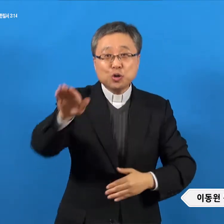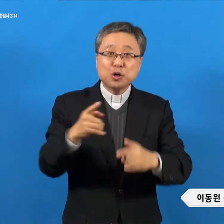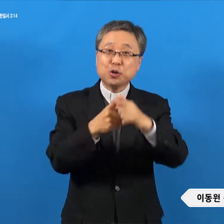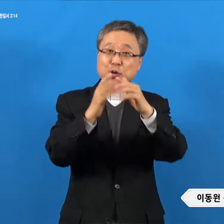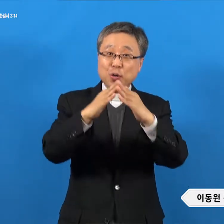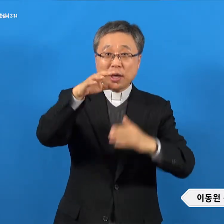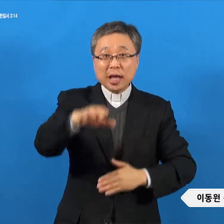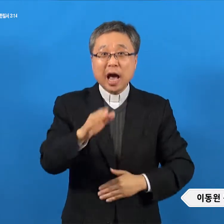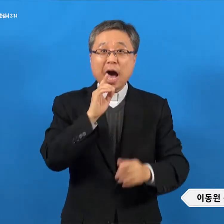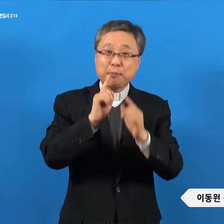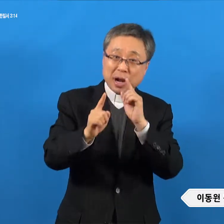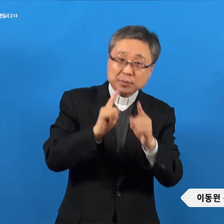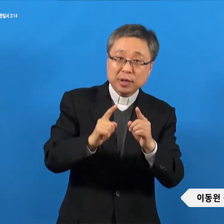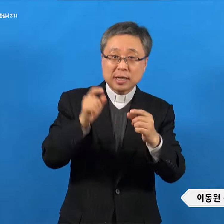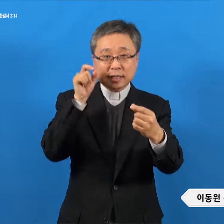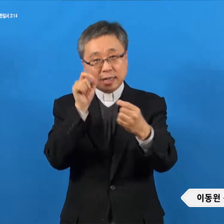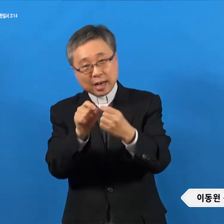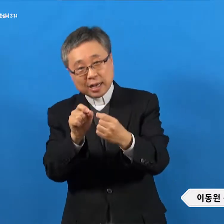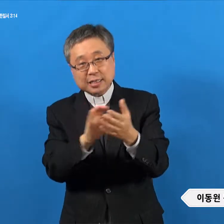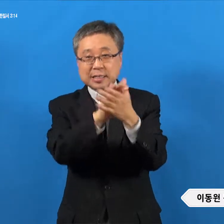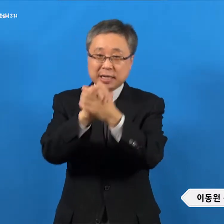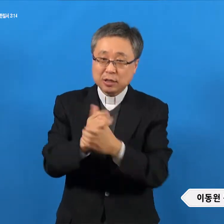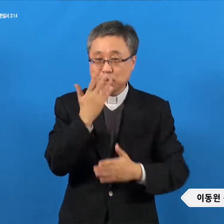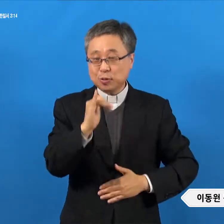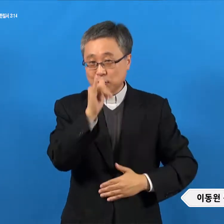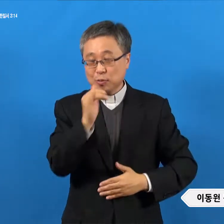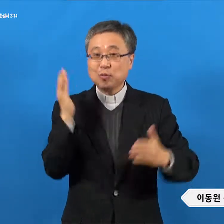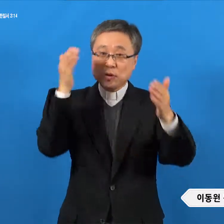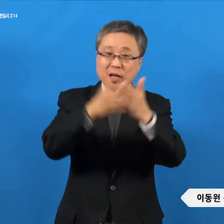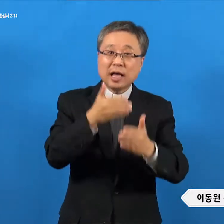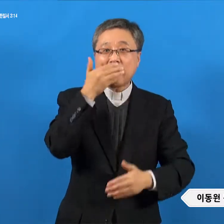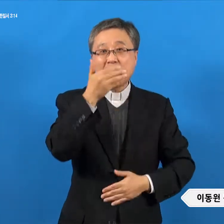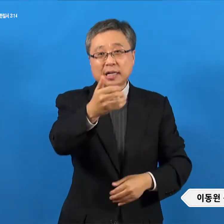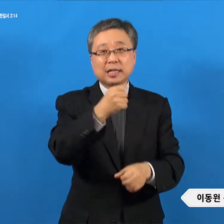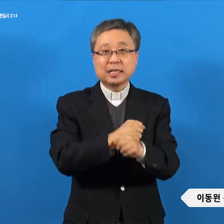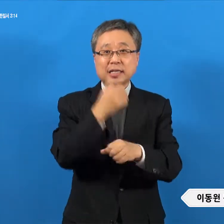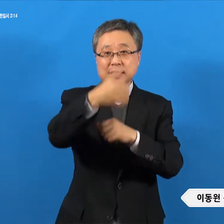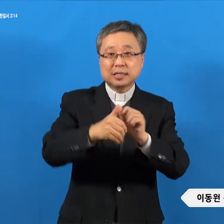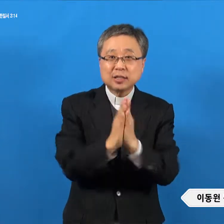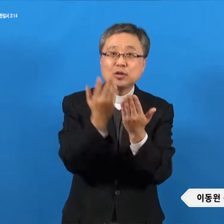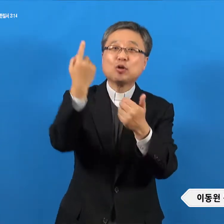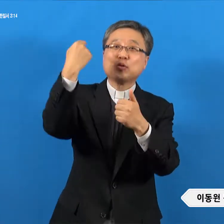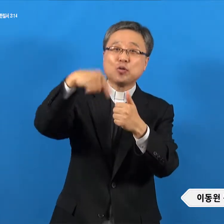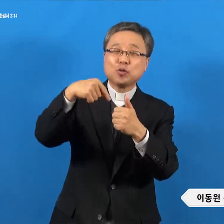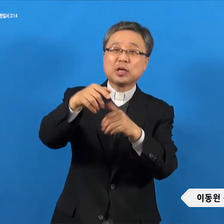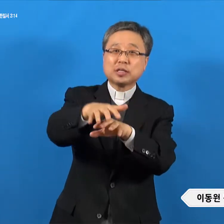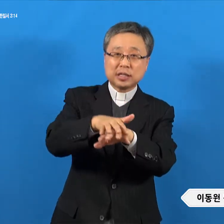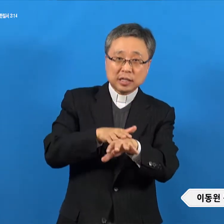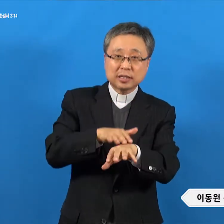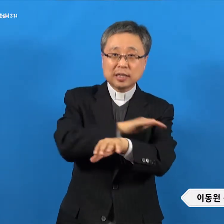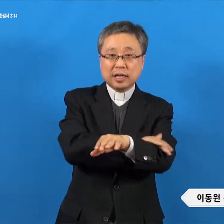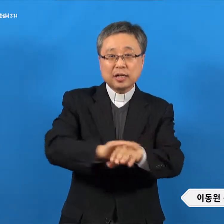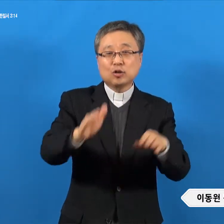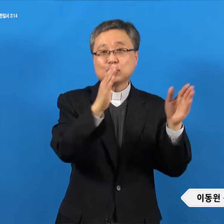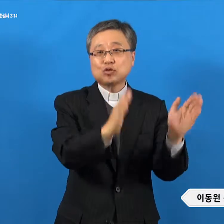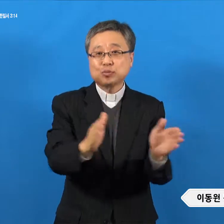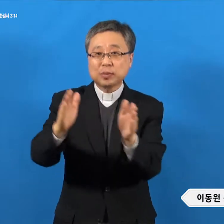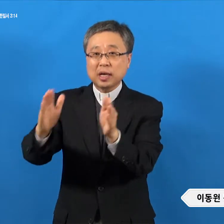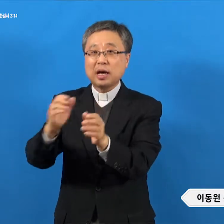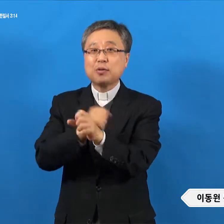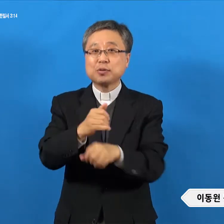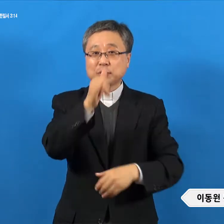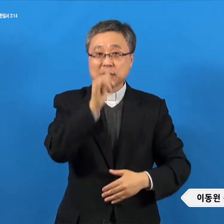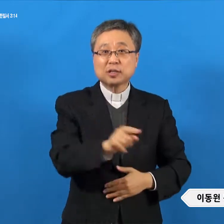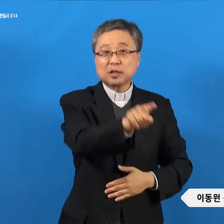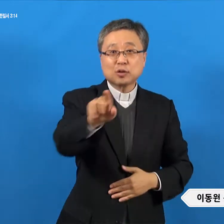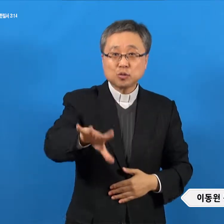말씀을 가까이 할 수 있도록 가능한 그런 성경 교육의 시스템을 잘 갖추고 있습니다. 그들이